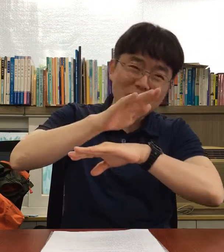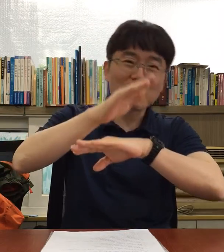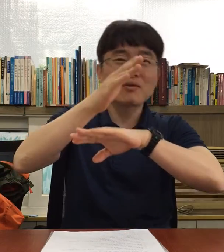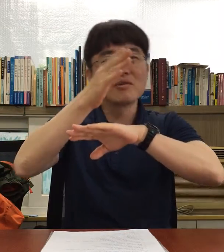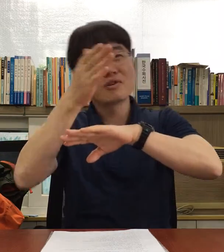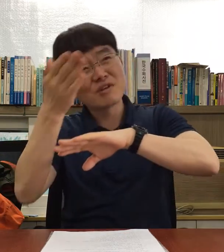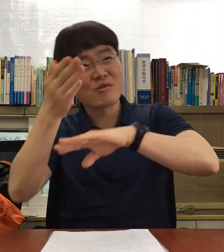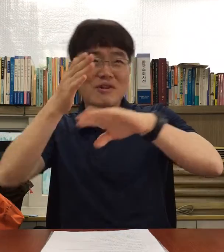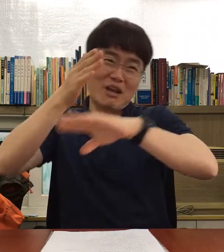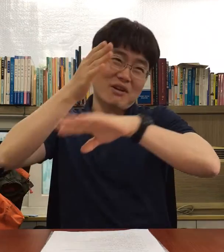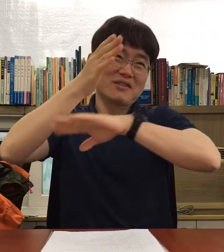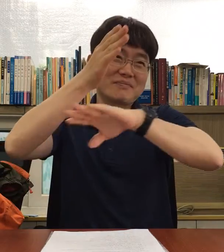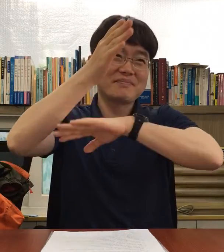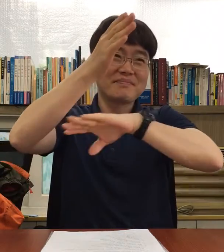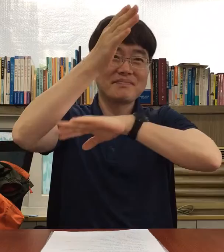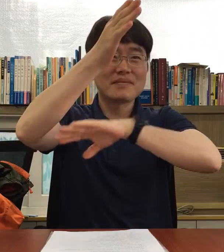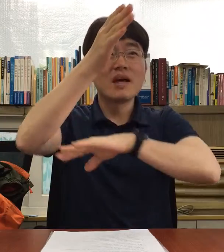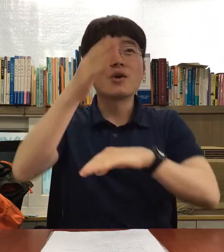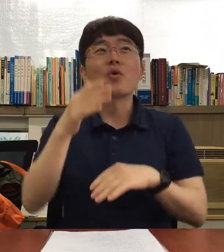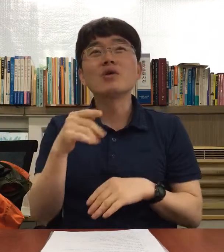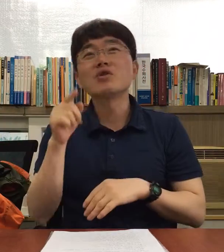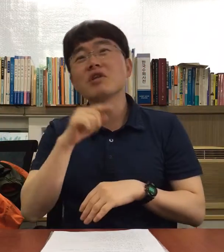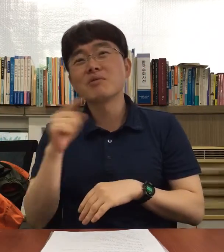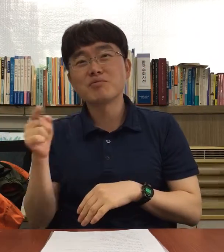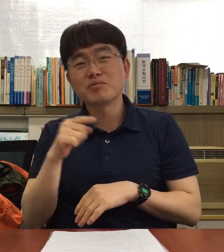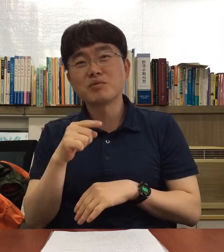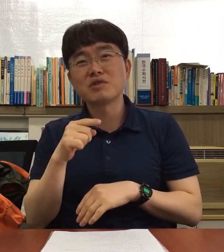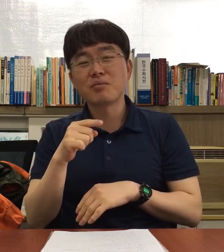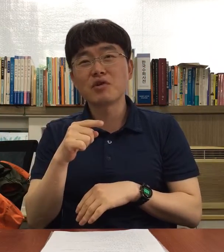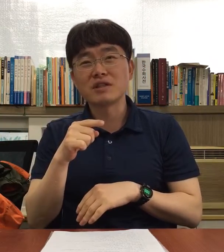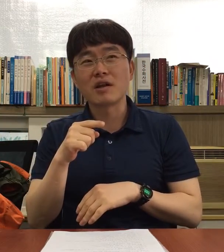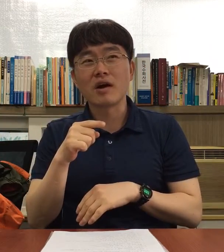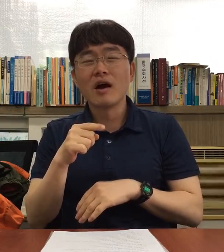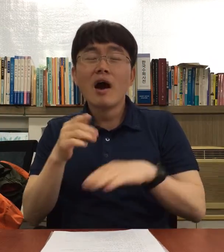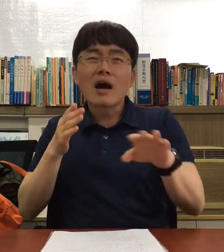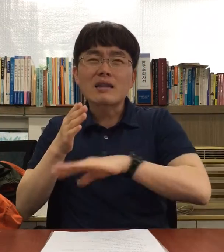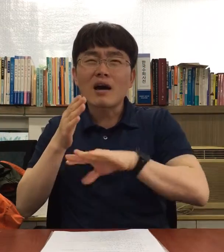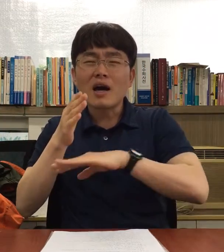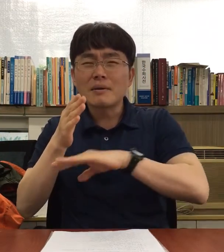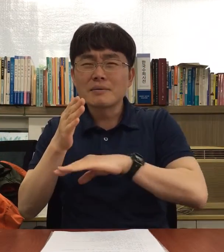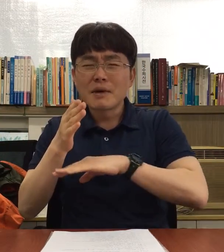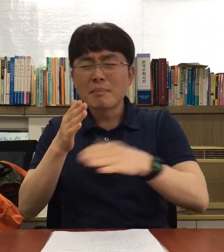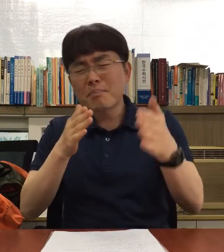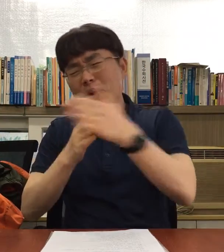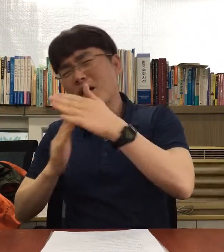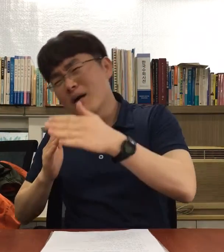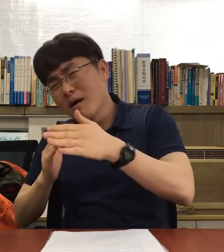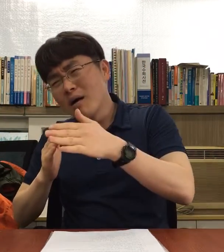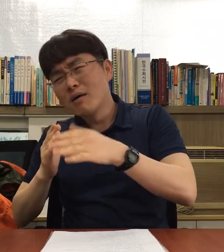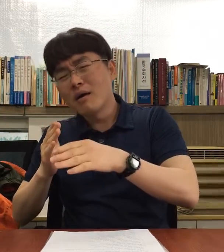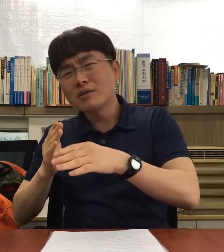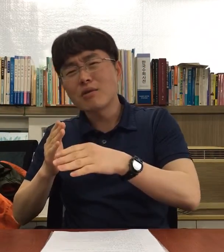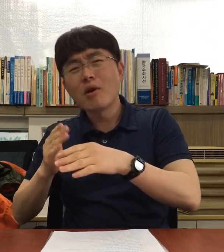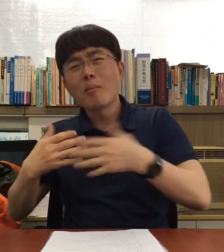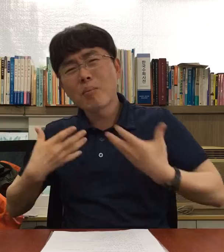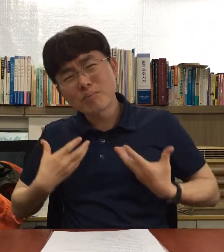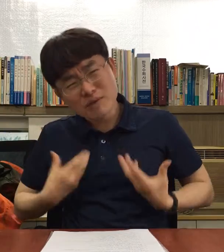않고 계속 가는 거예요. 이걸 응용되는 부분들 표현이 있어요. 가다가 팍 해서